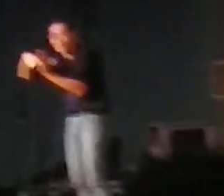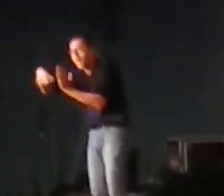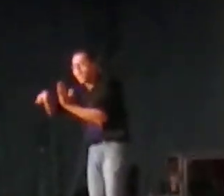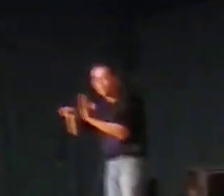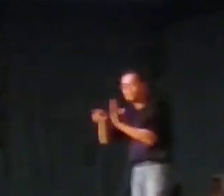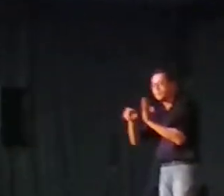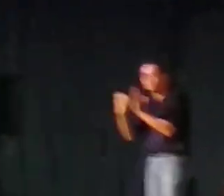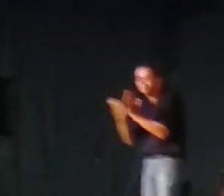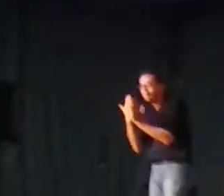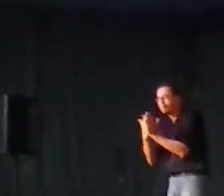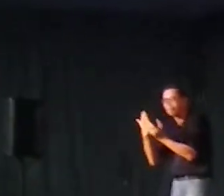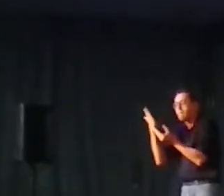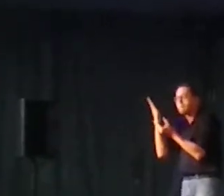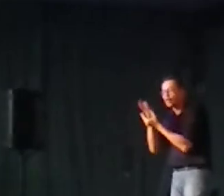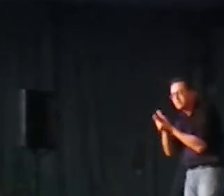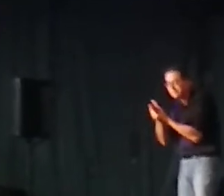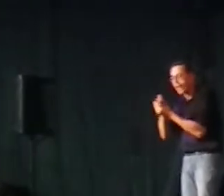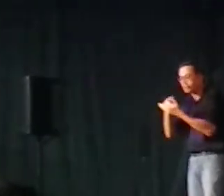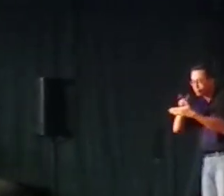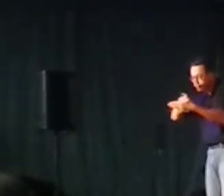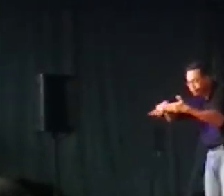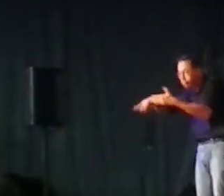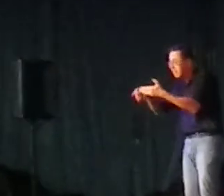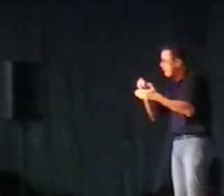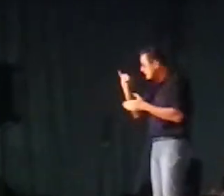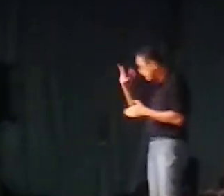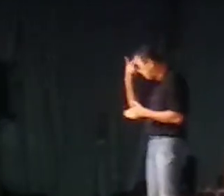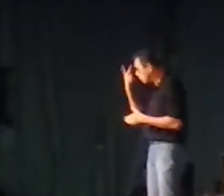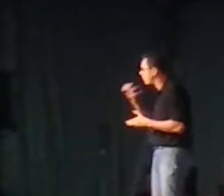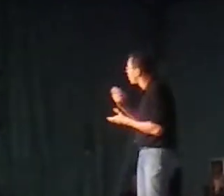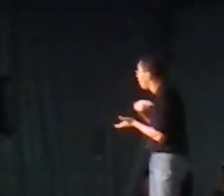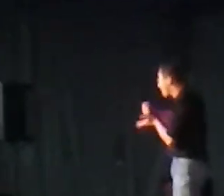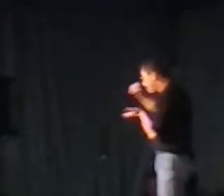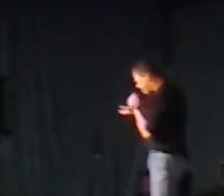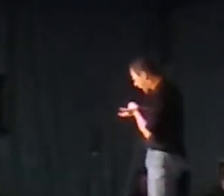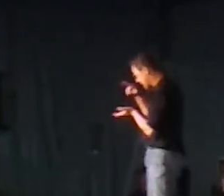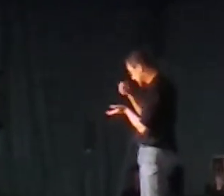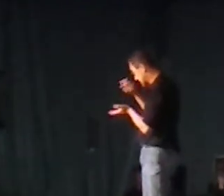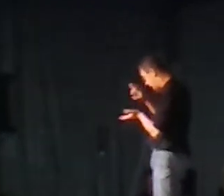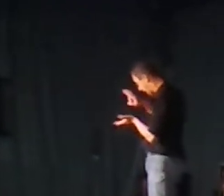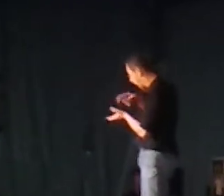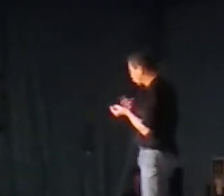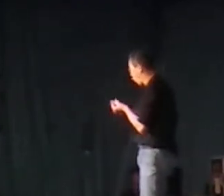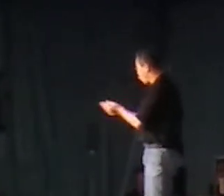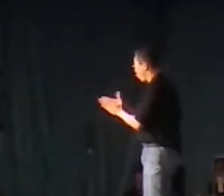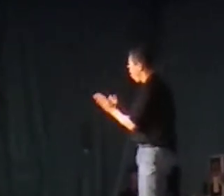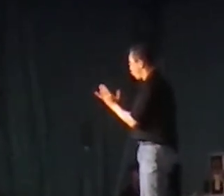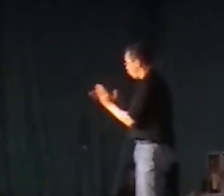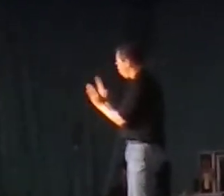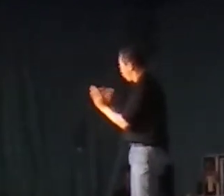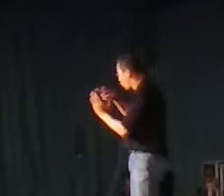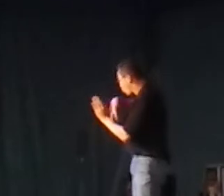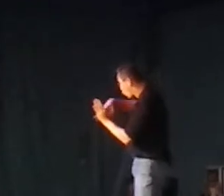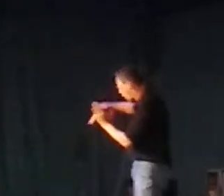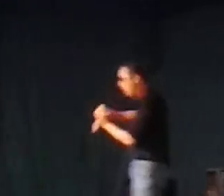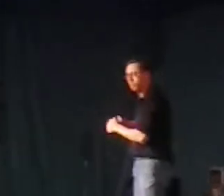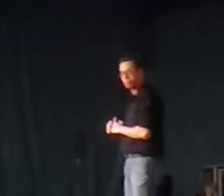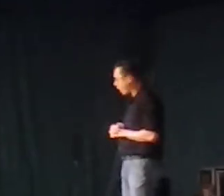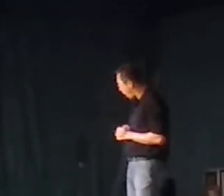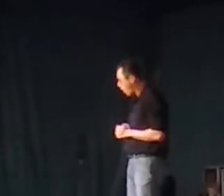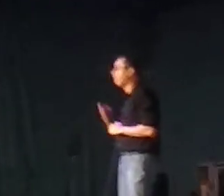nada. Se alguém quiser cobrar R$100, é mentira. Tá? É chato. Tem